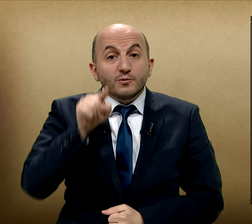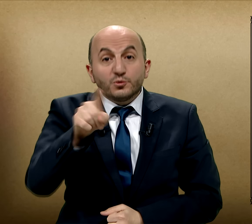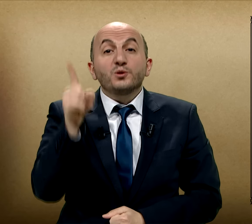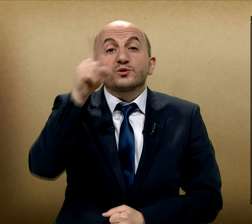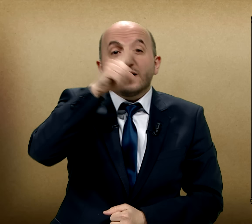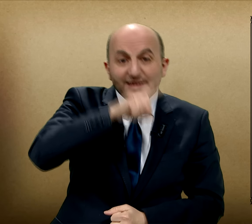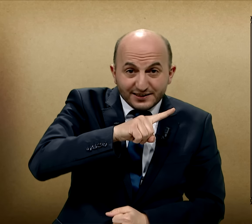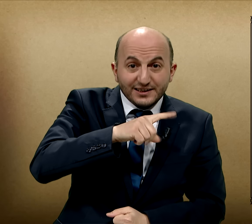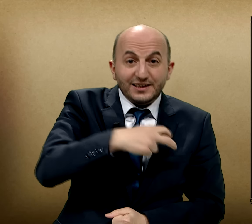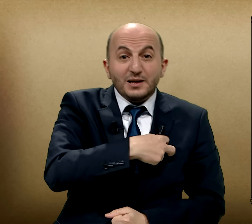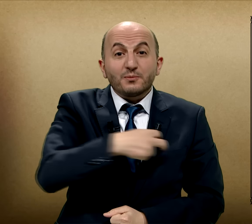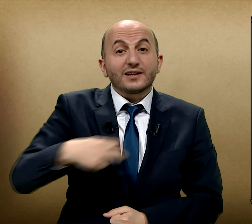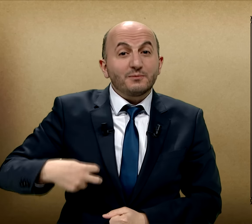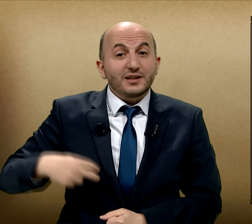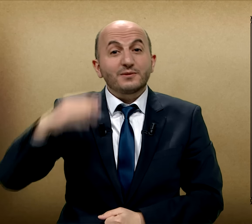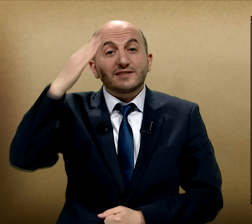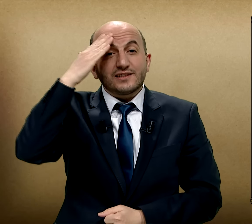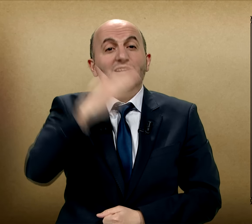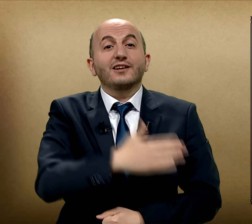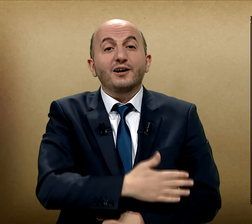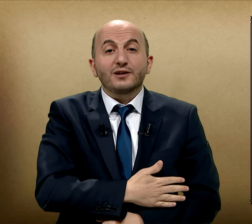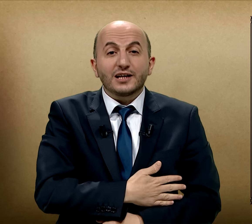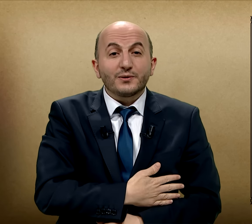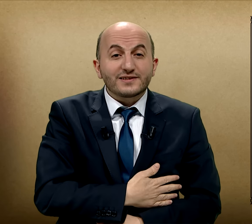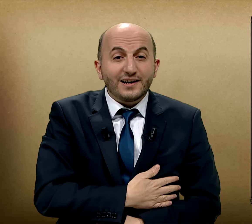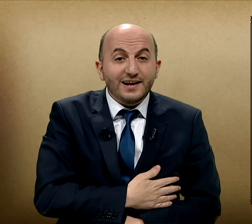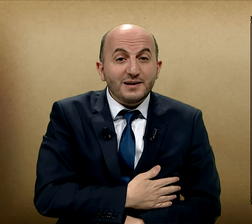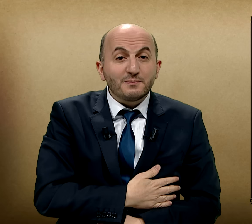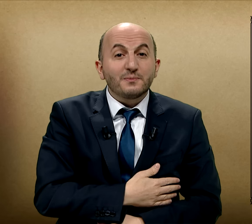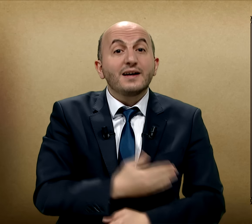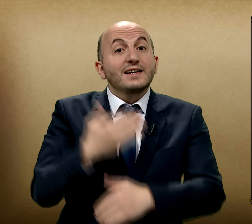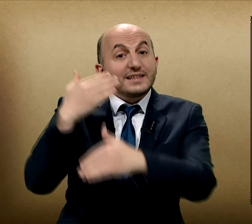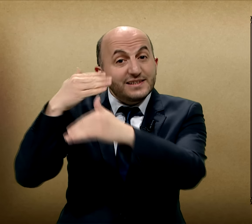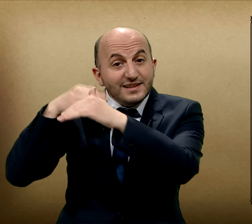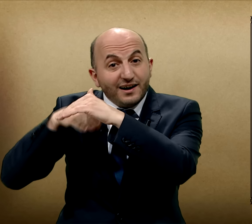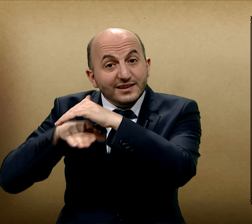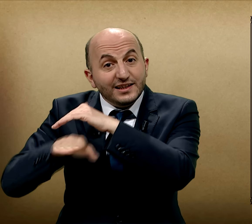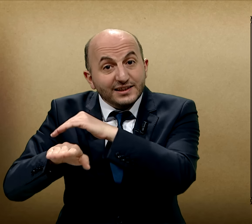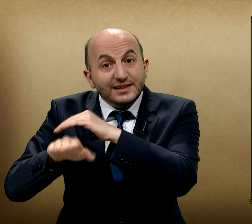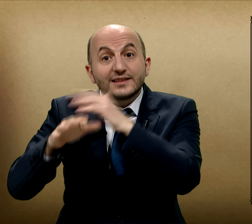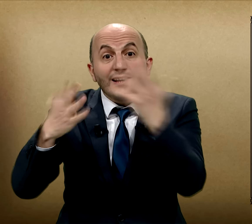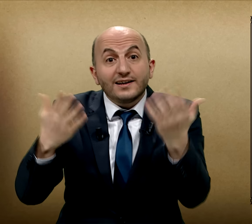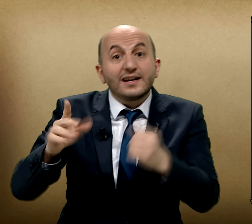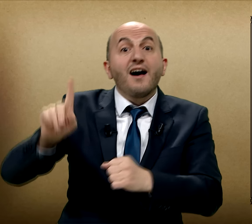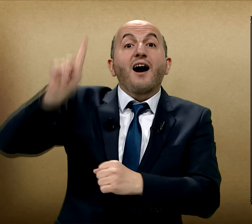Bu yüzdendir ki Peygamberimiz sallallahu aleyhi ve sellem istiazenin yani